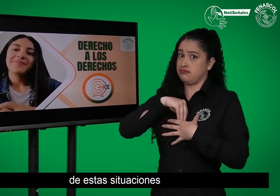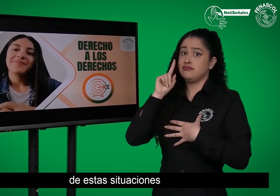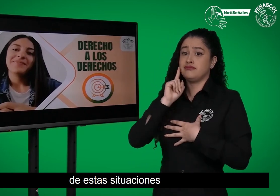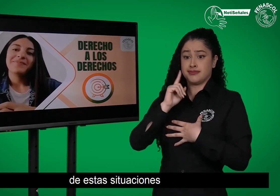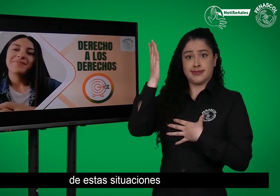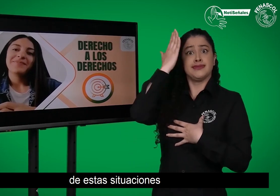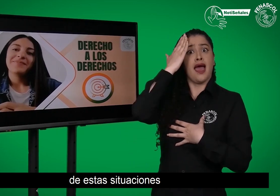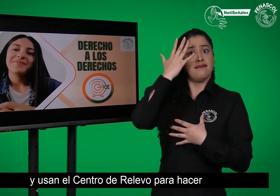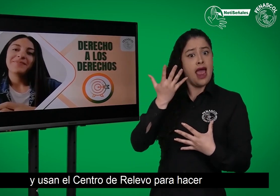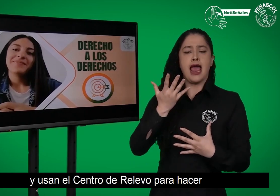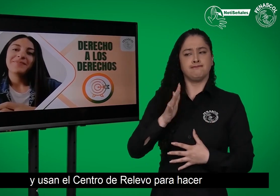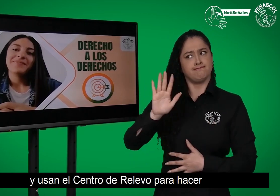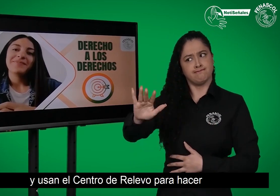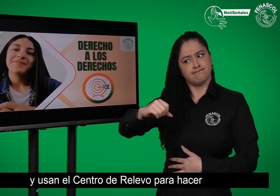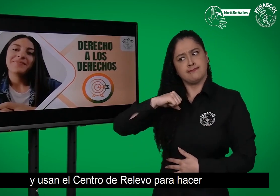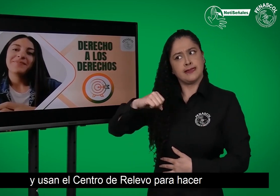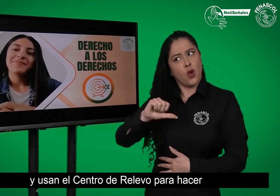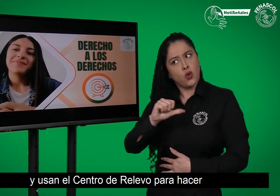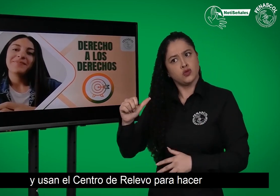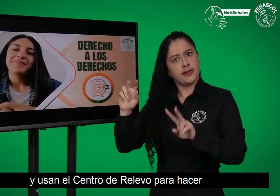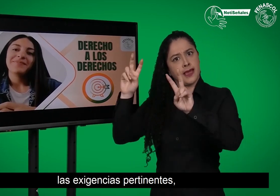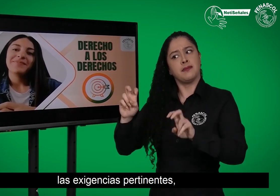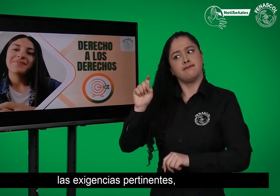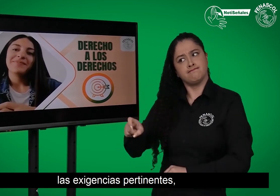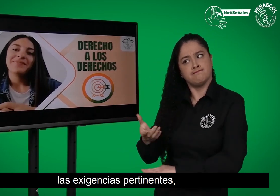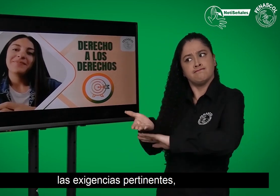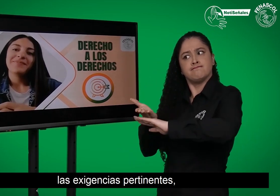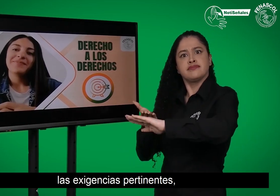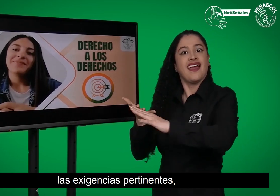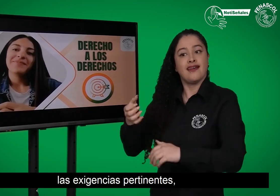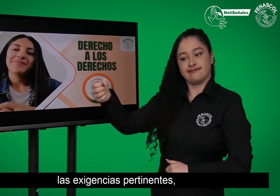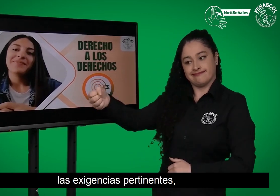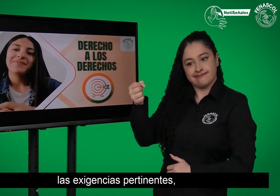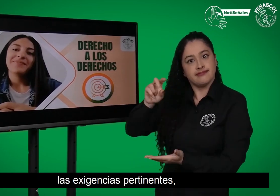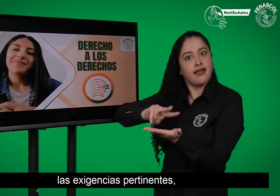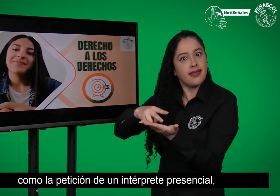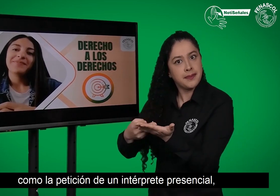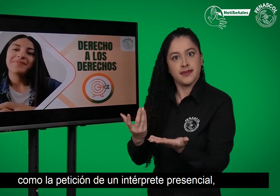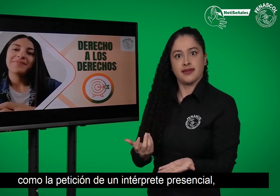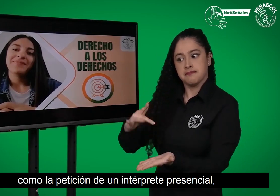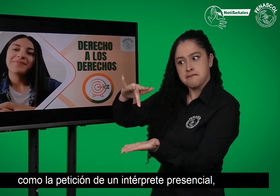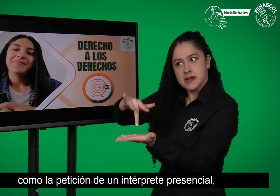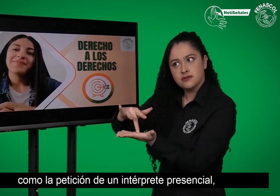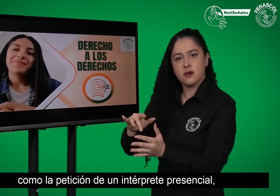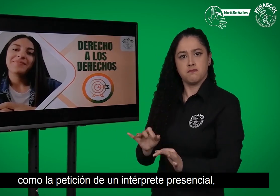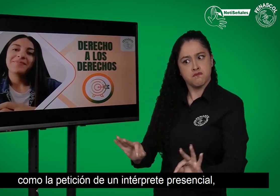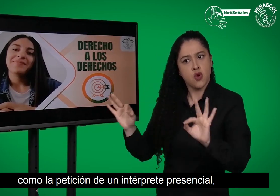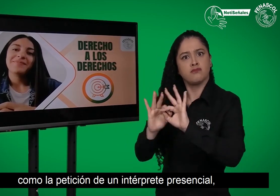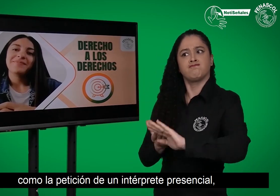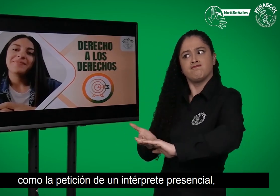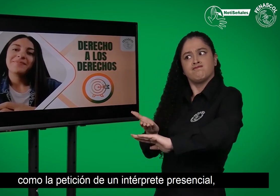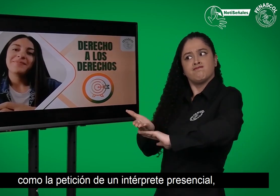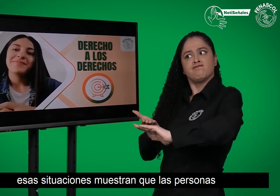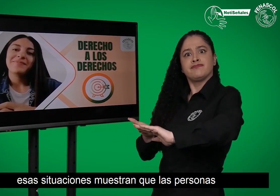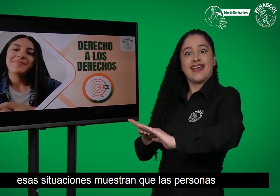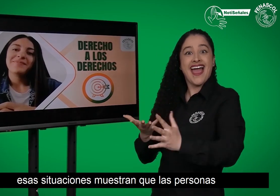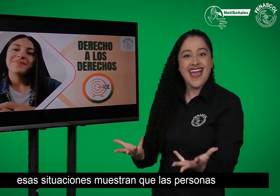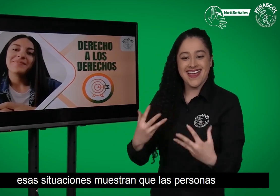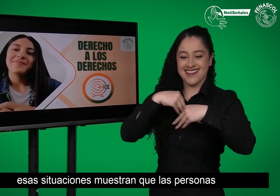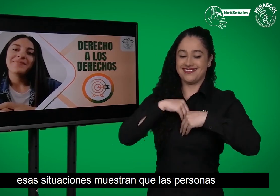situaciones y usan el Centro de Relevo para hacer las exigencias pertinentes, como la petición de un intérprete presencial. Esas situaciones